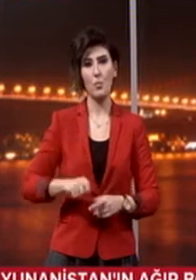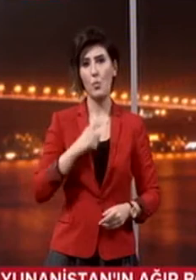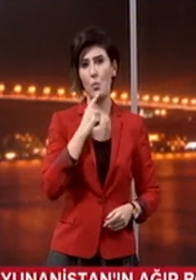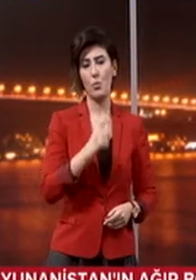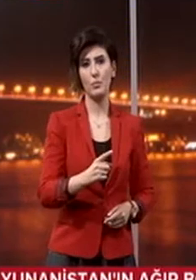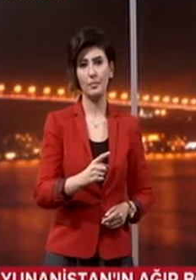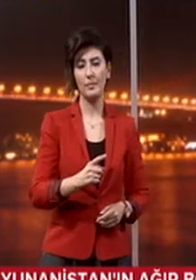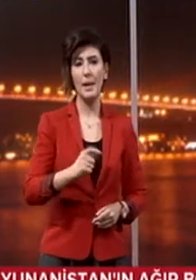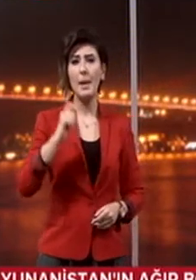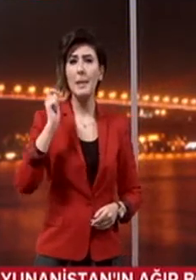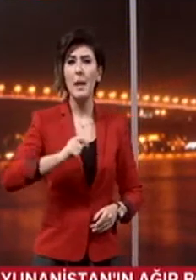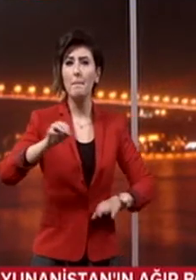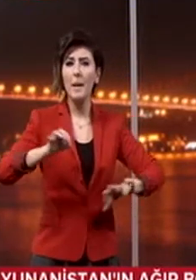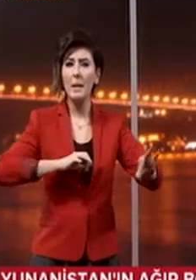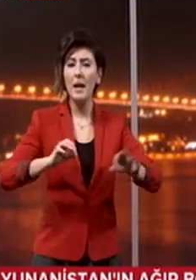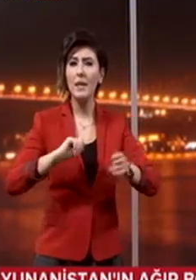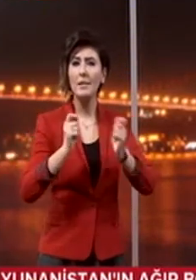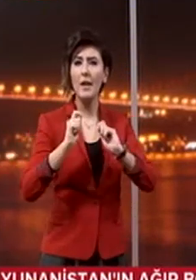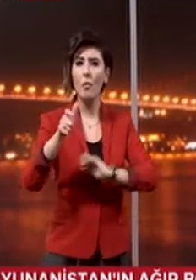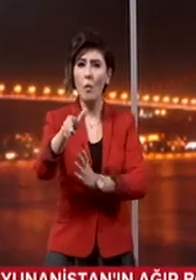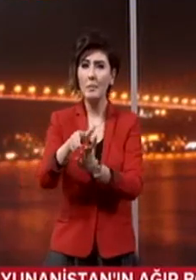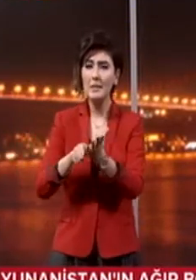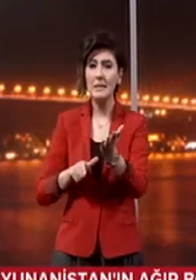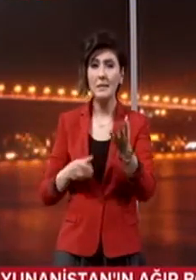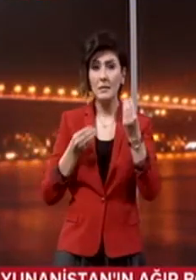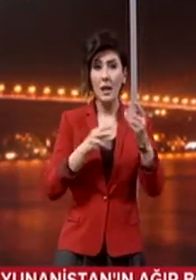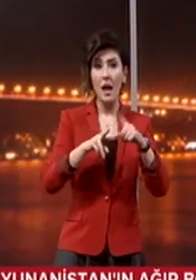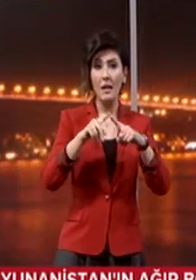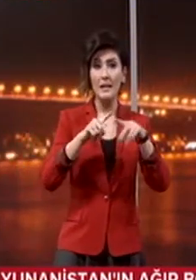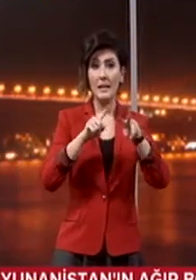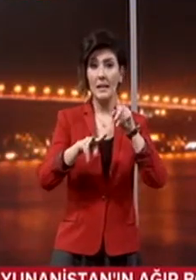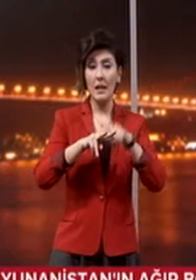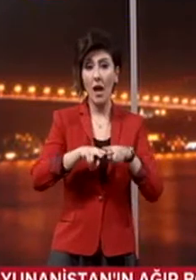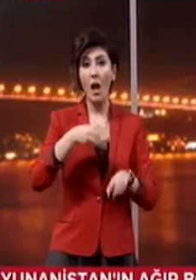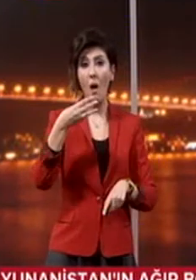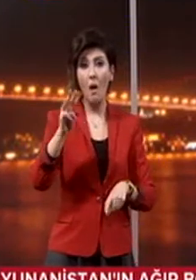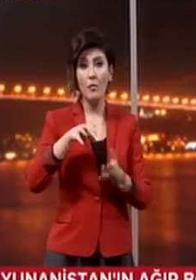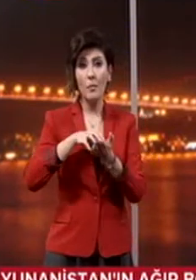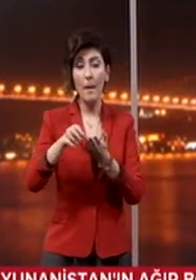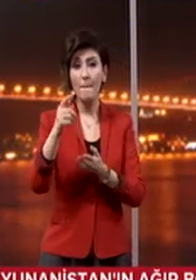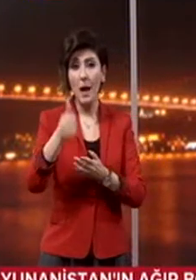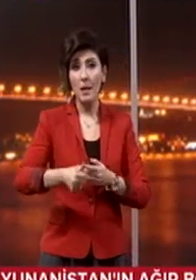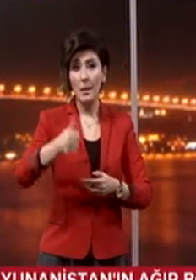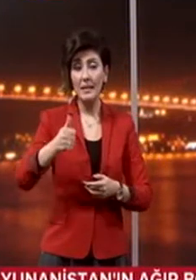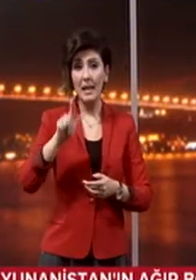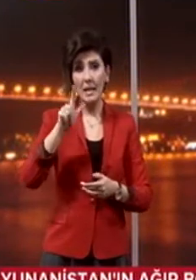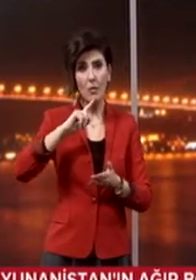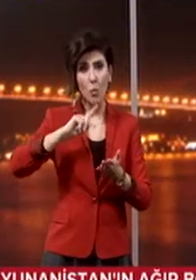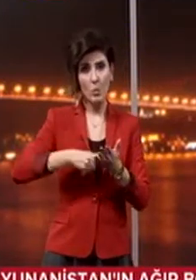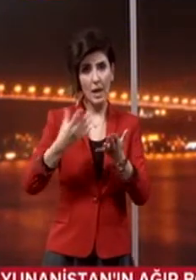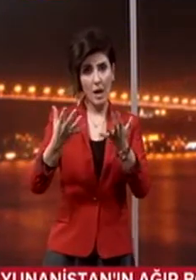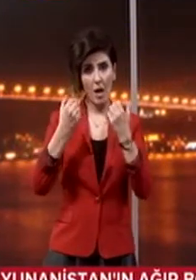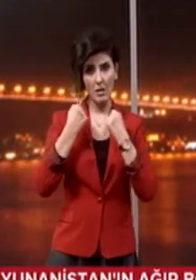getiriyor. Yapmayı planladığı reformların listesini sunan Atina, Avro bölgesi Maliye Bakanlarından gereken onayı aldı.